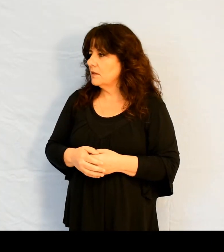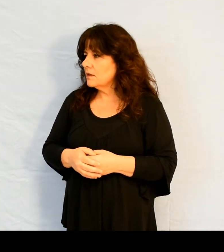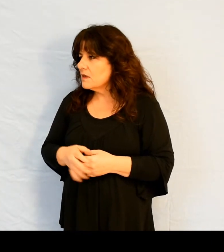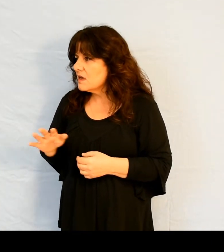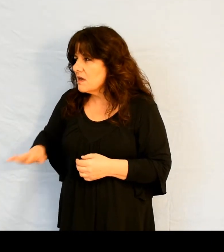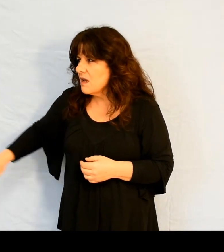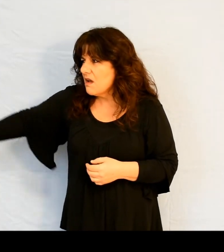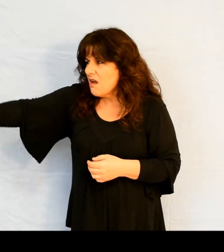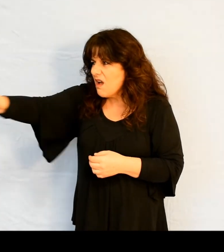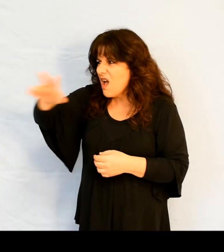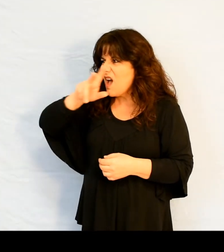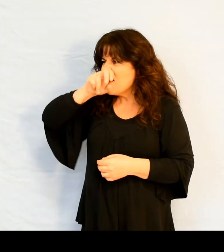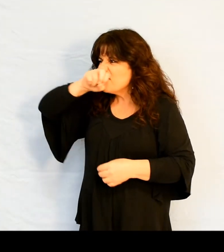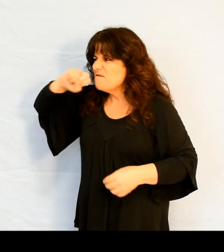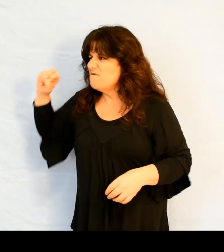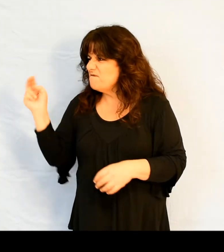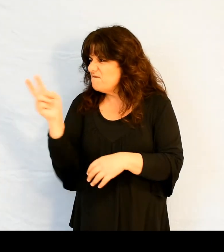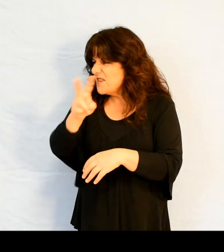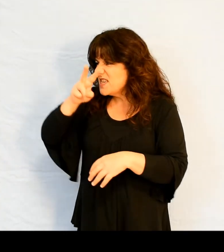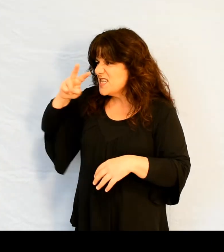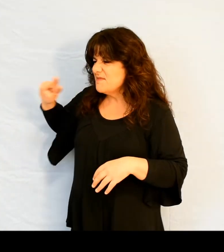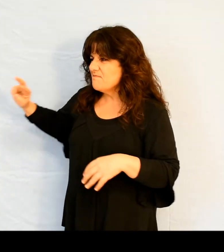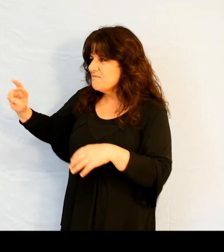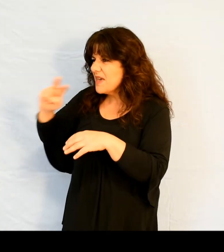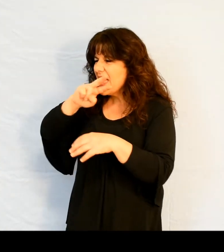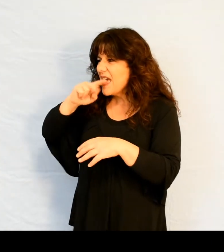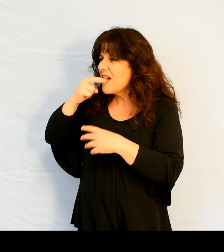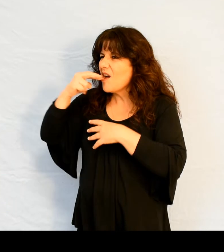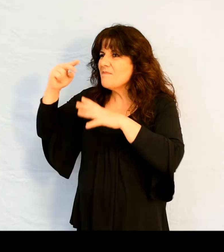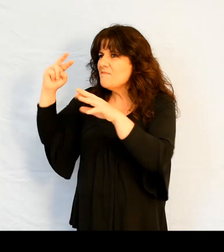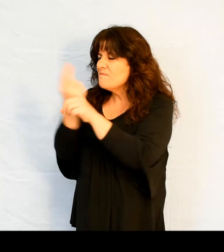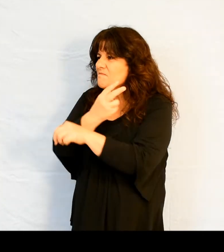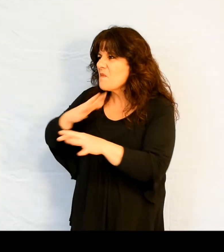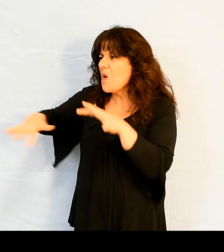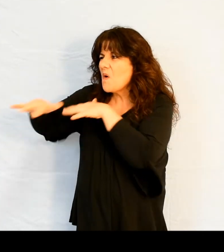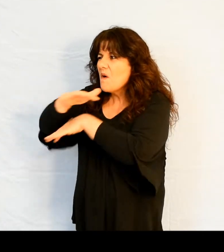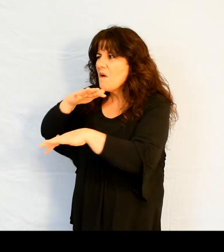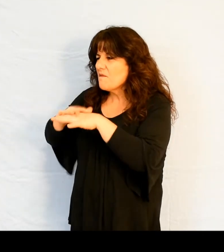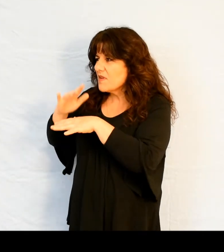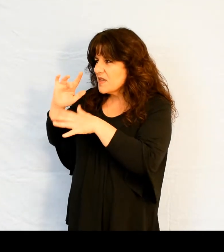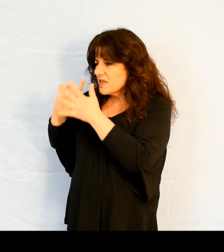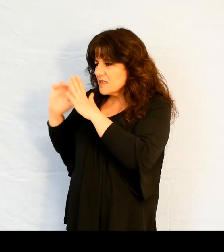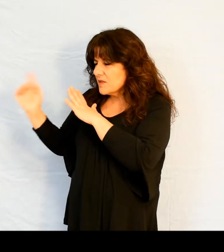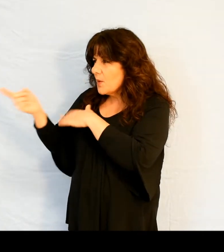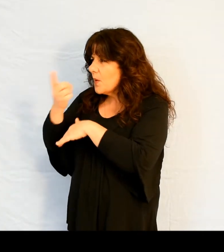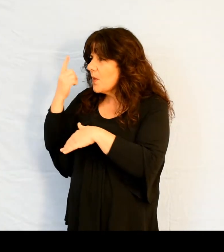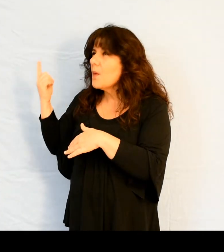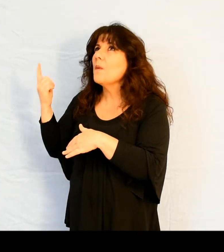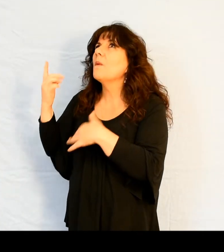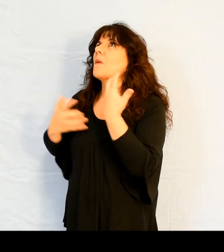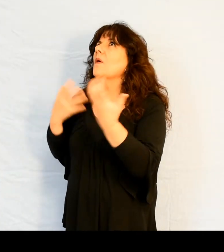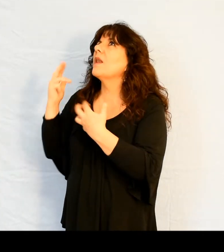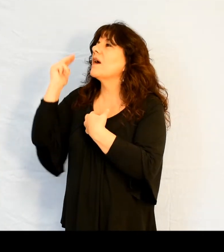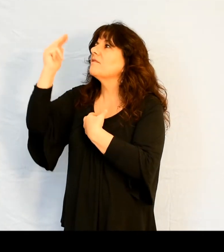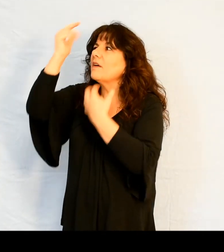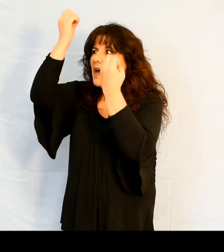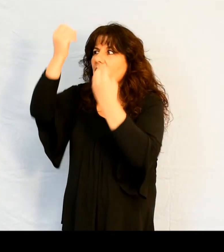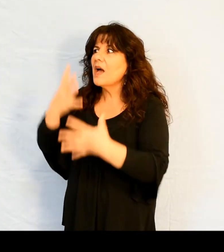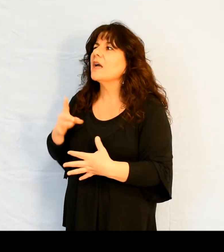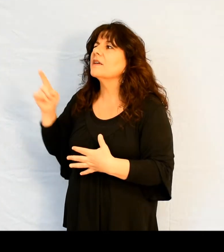Engeance de vipères, qui vous a appris à fuir la colère qui vient? Produisez donc un fruit digne